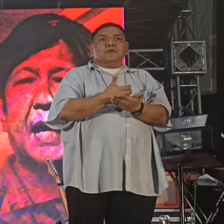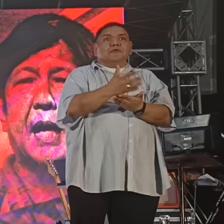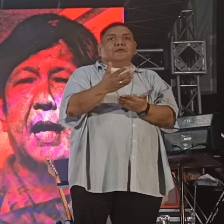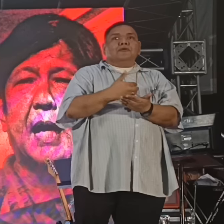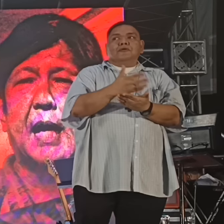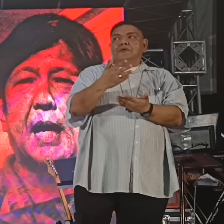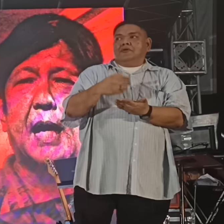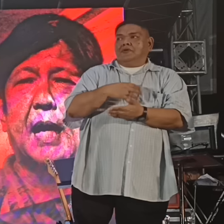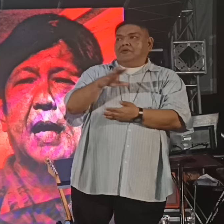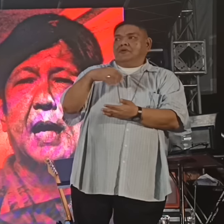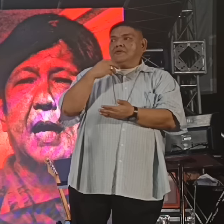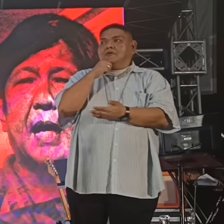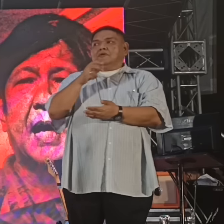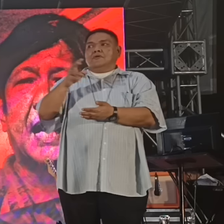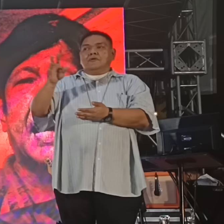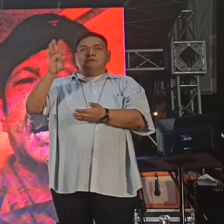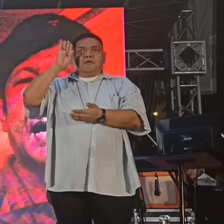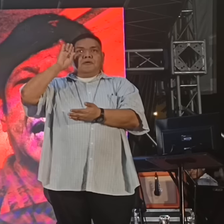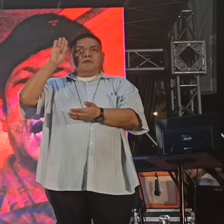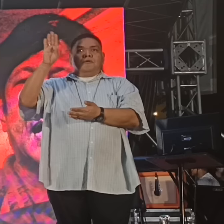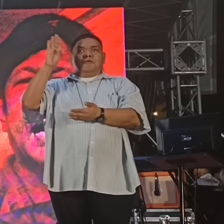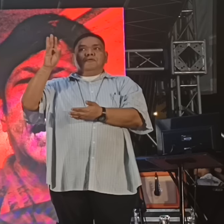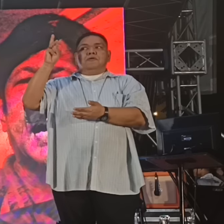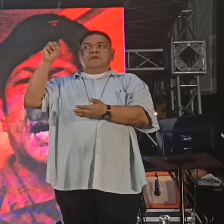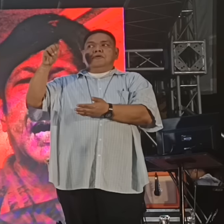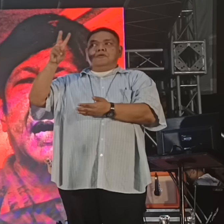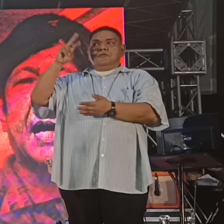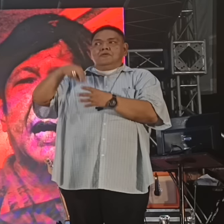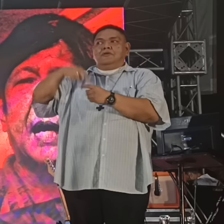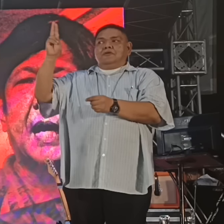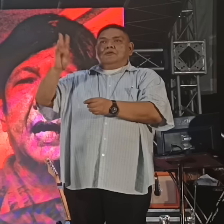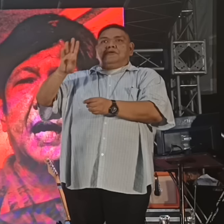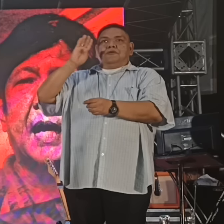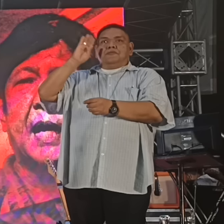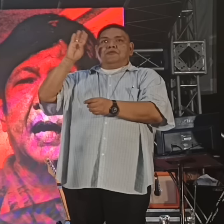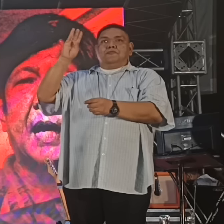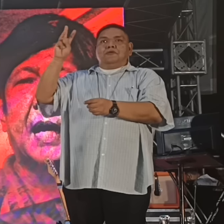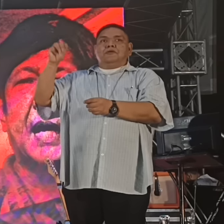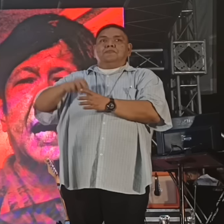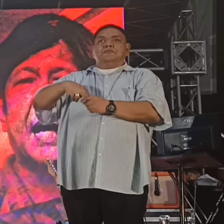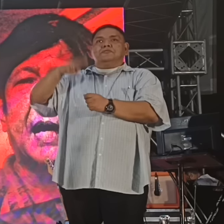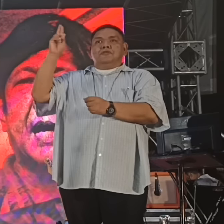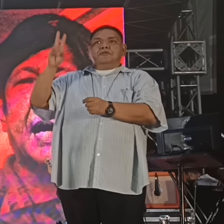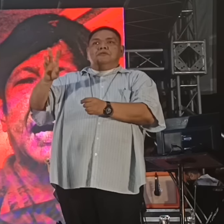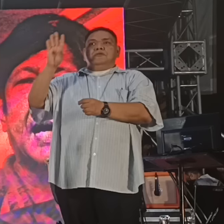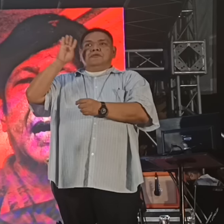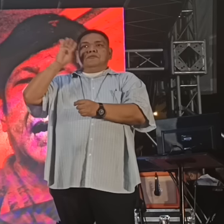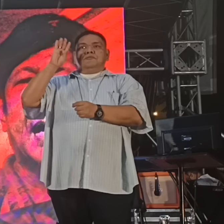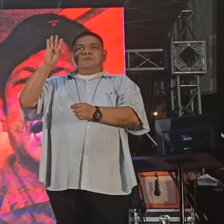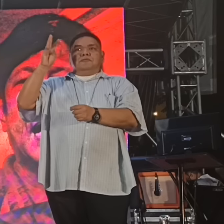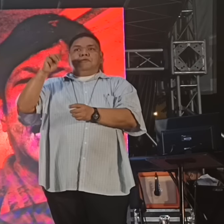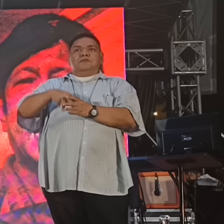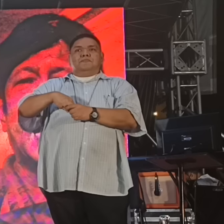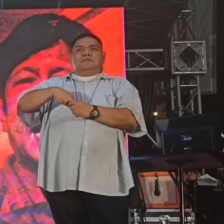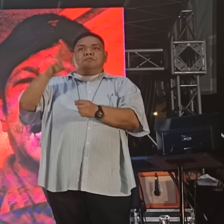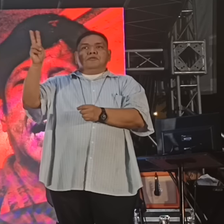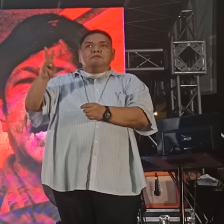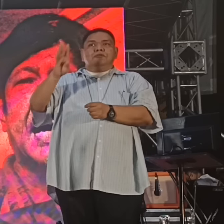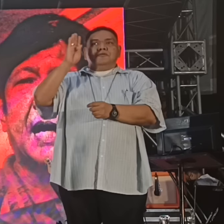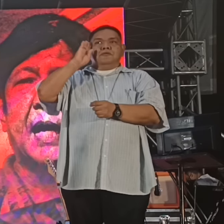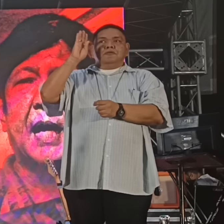ba? Kaya BBM resign! BBM resign! BBM resign!